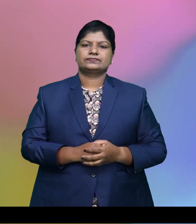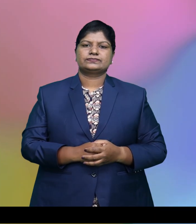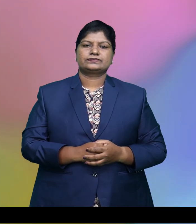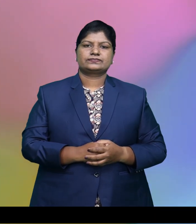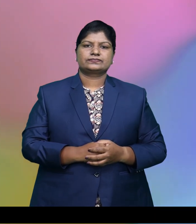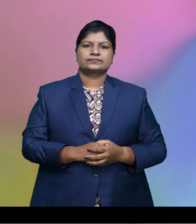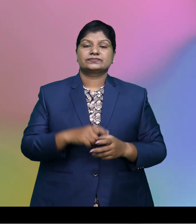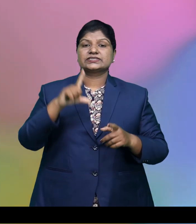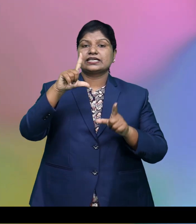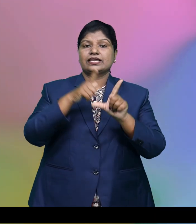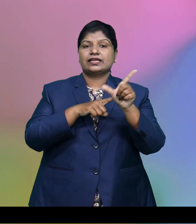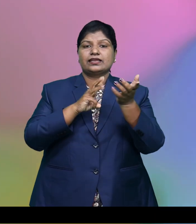శోషరస వ్యవస్థ.